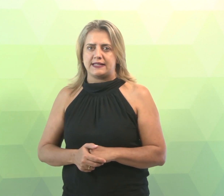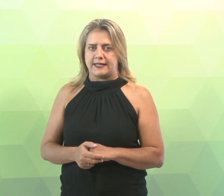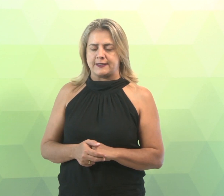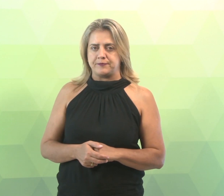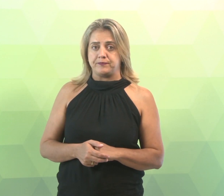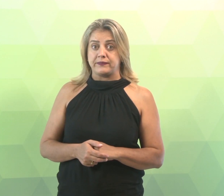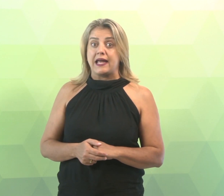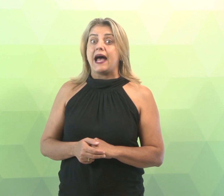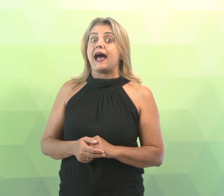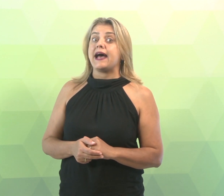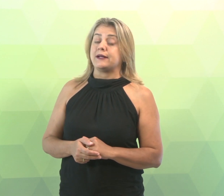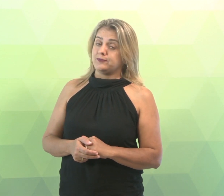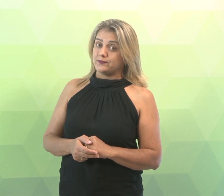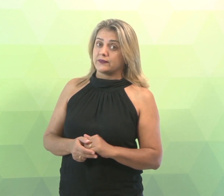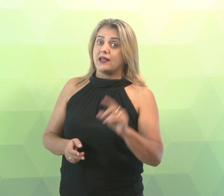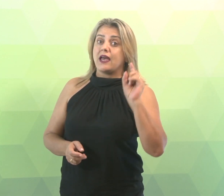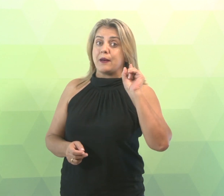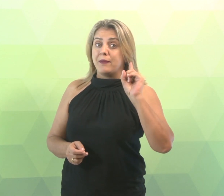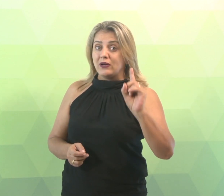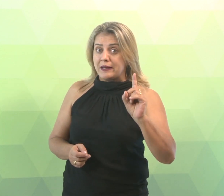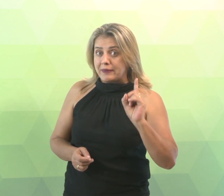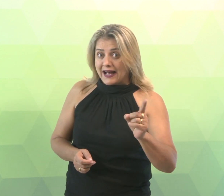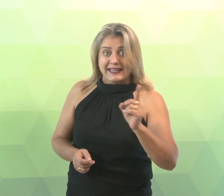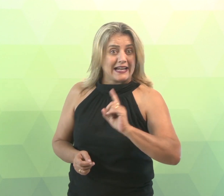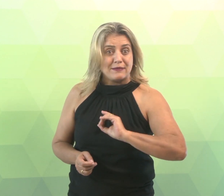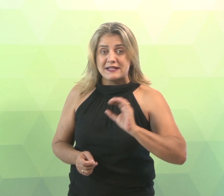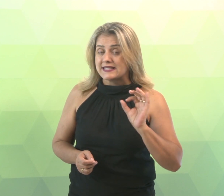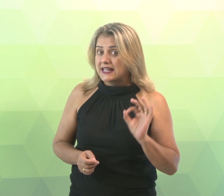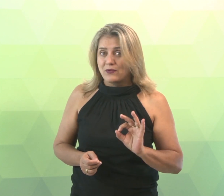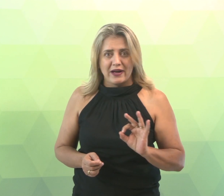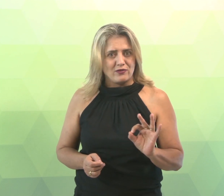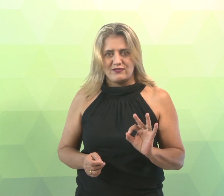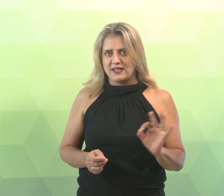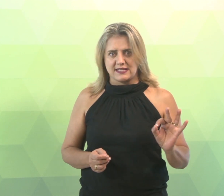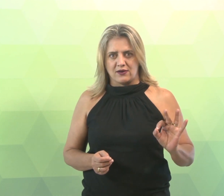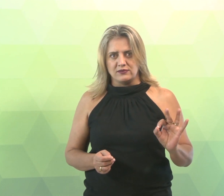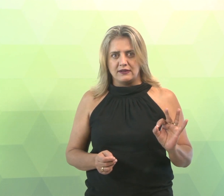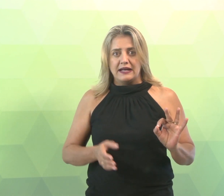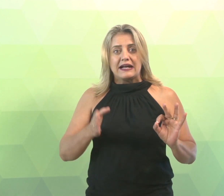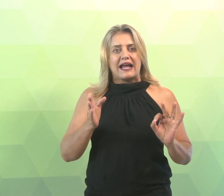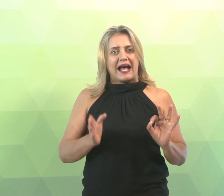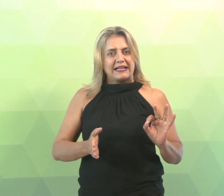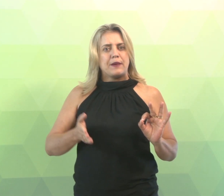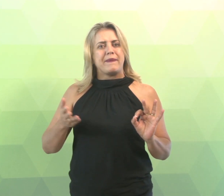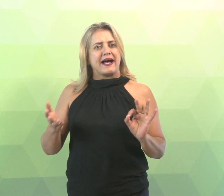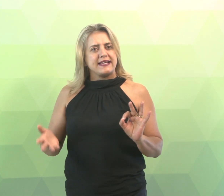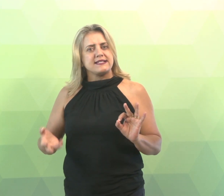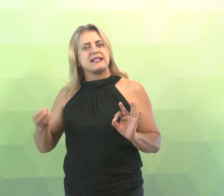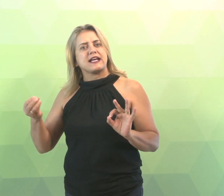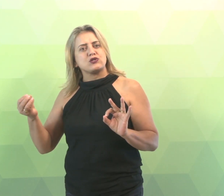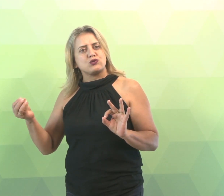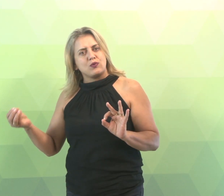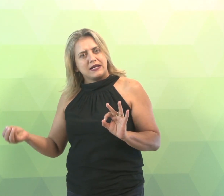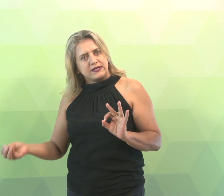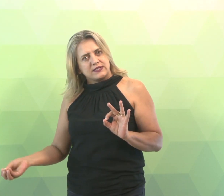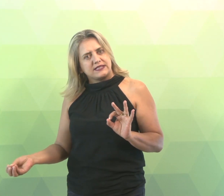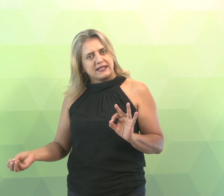brasileira. É bom lembrar que a Libras não é universal. Cada país tem a sua língua de